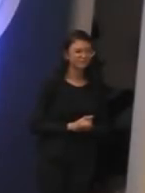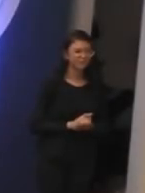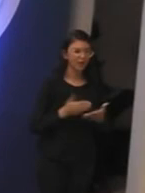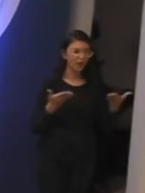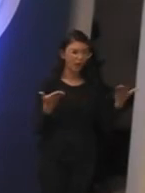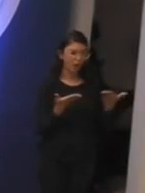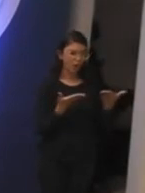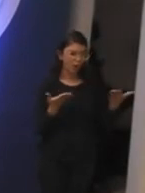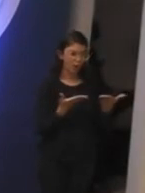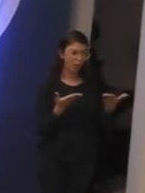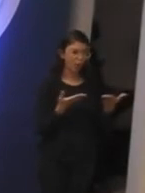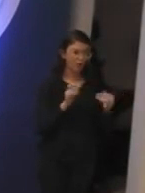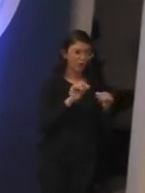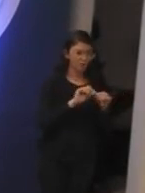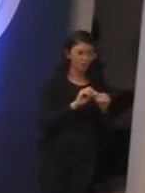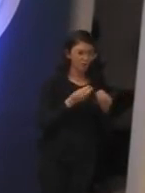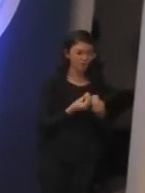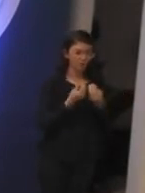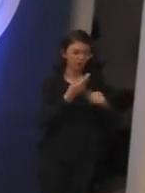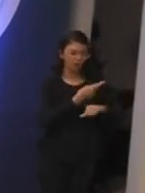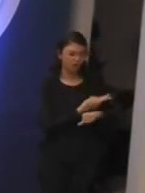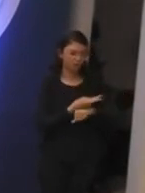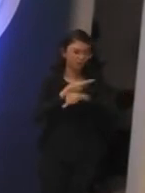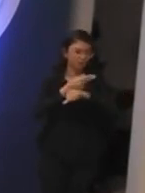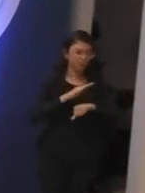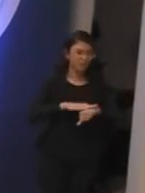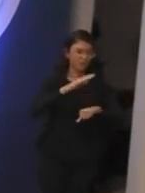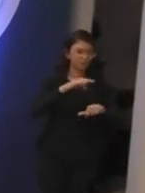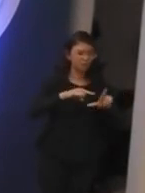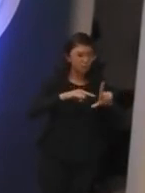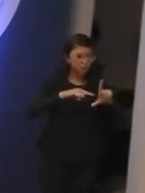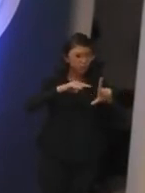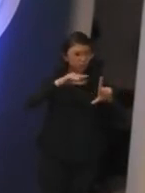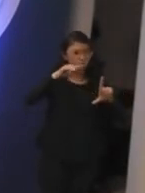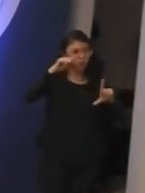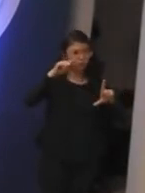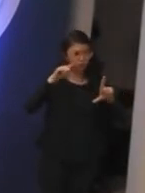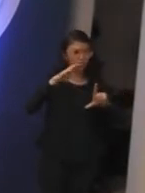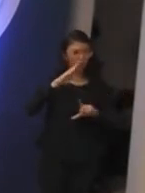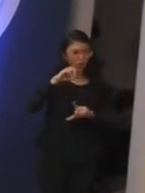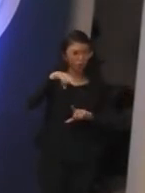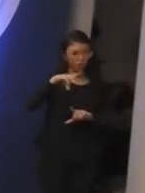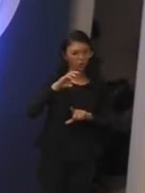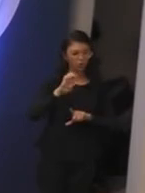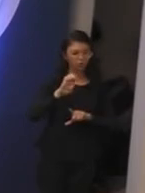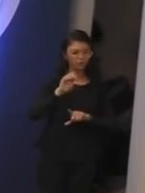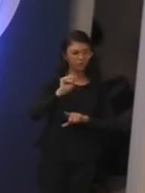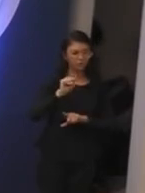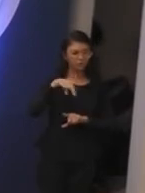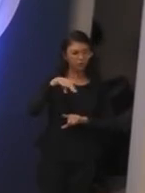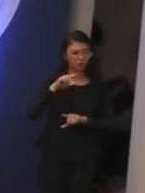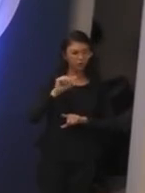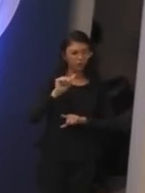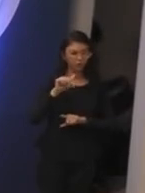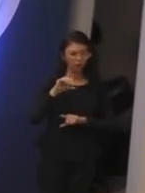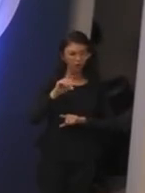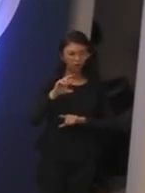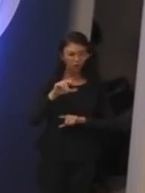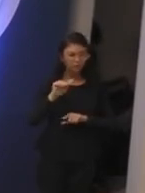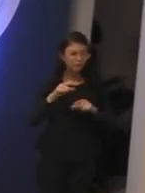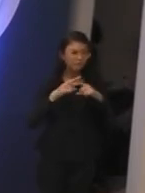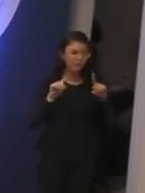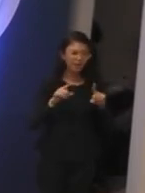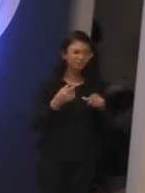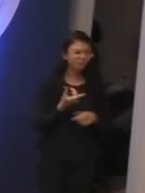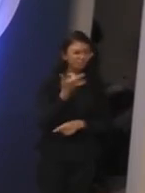Agora seria realizada a entrega da categoria Maior Crescimento Concessionárias 2021-2020, porém não houve vencedora porque nenhuma